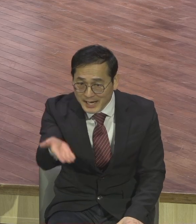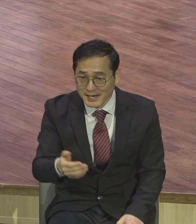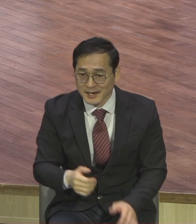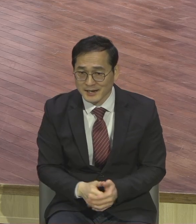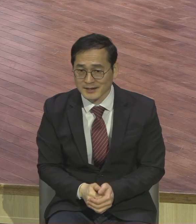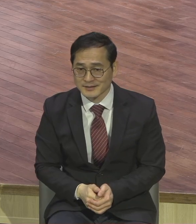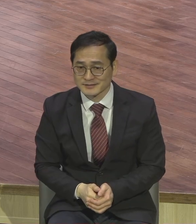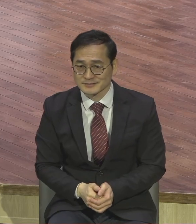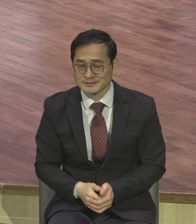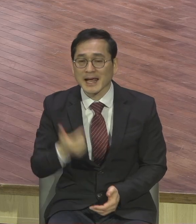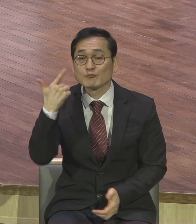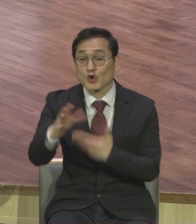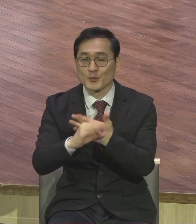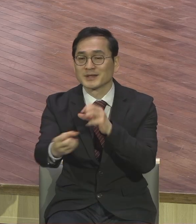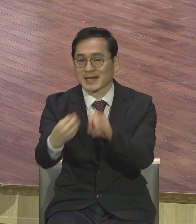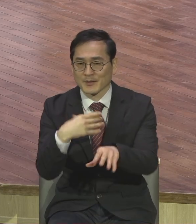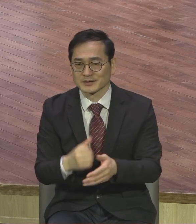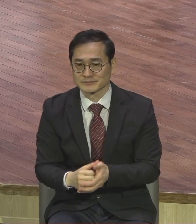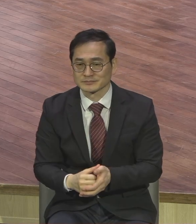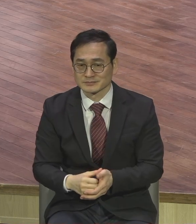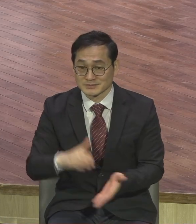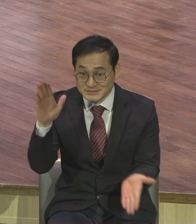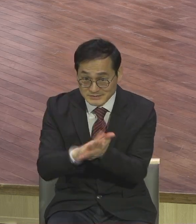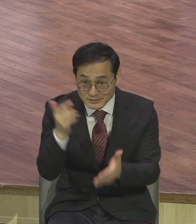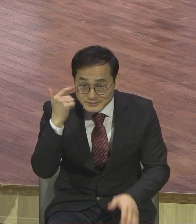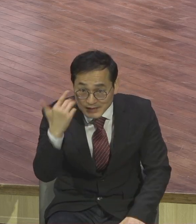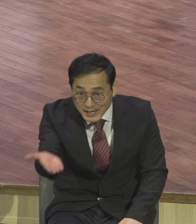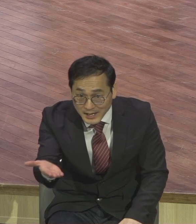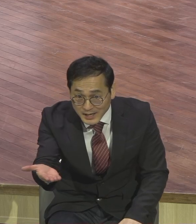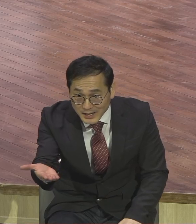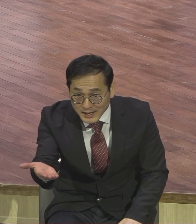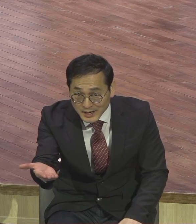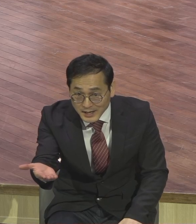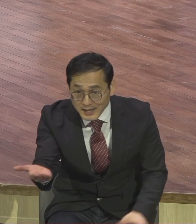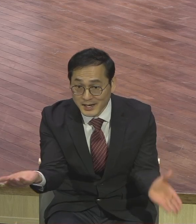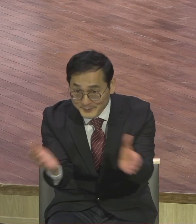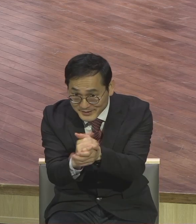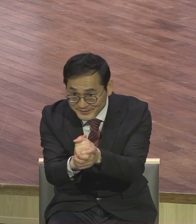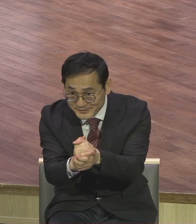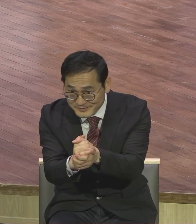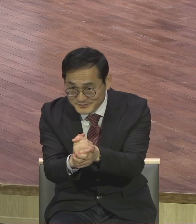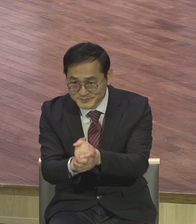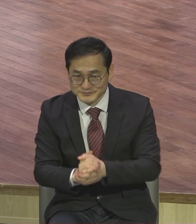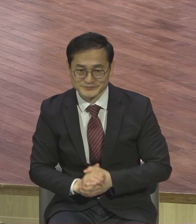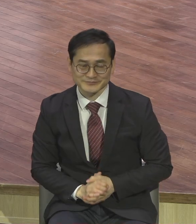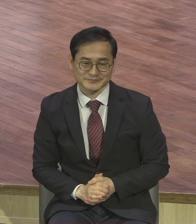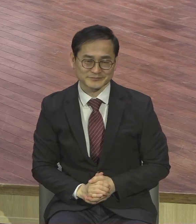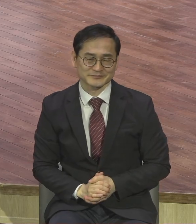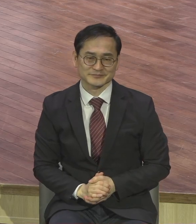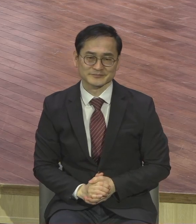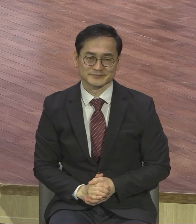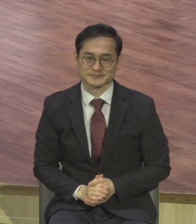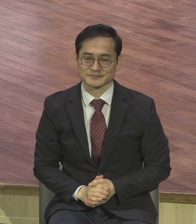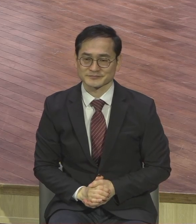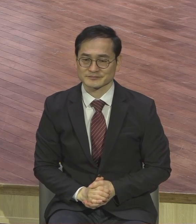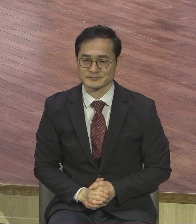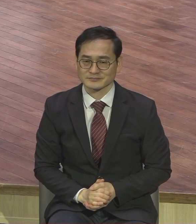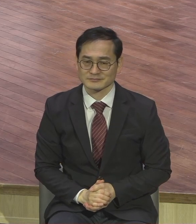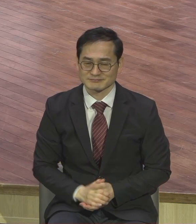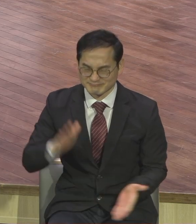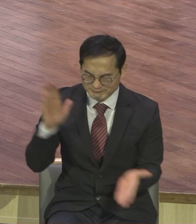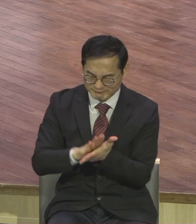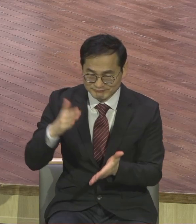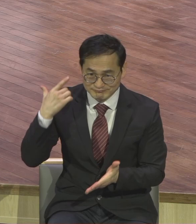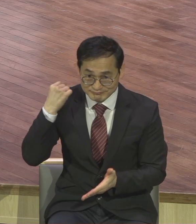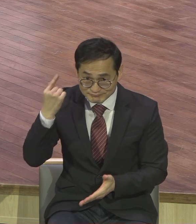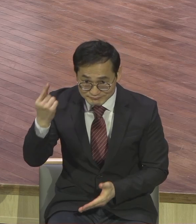이라고 말하세요. Are you still burning? Yes, I am. 되시기 바랍니다. 내 가슴 속에 여전히